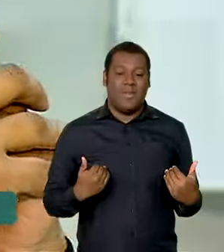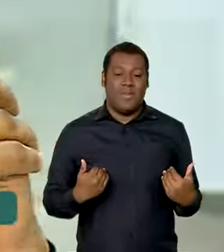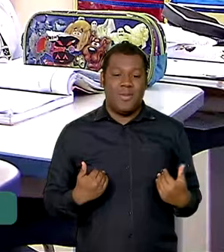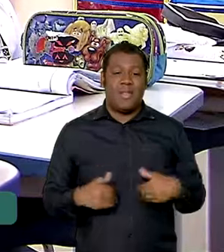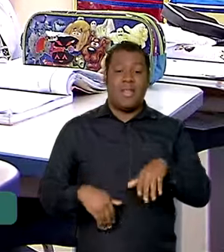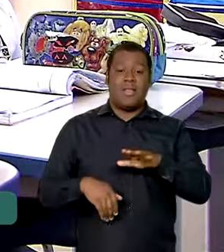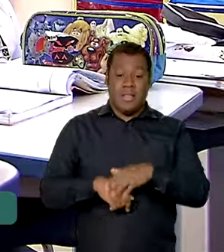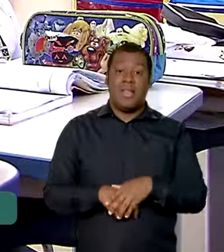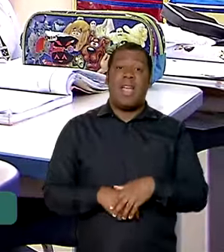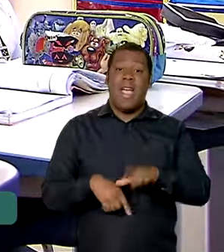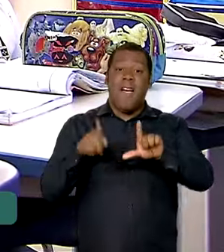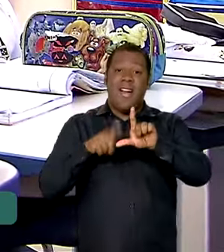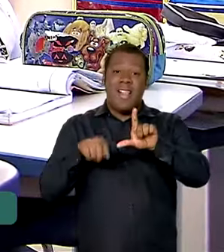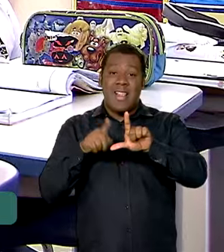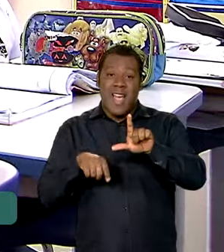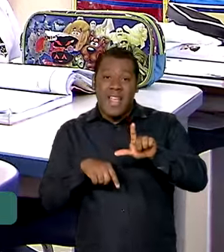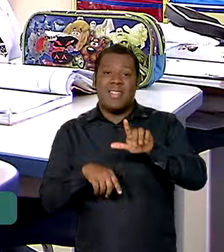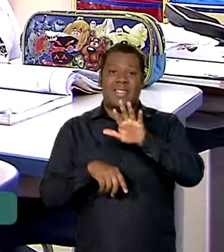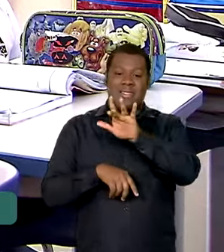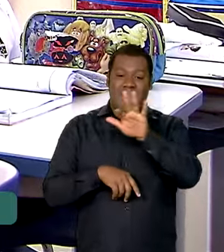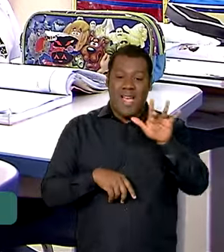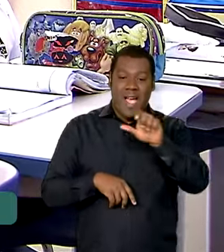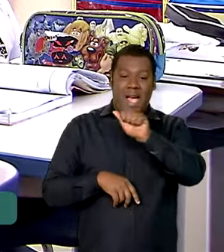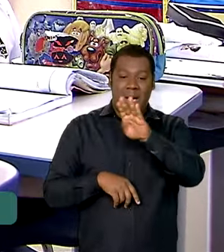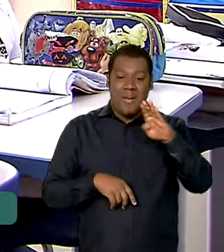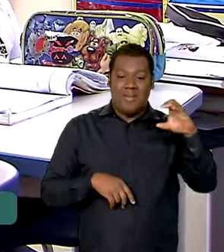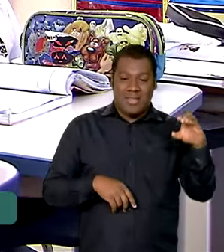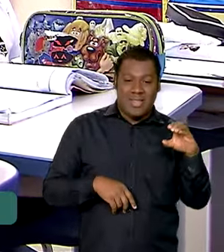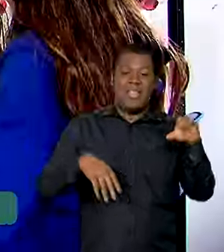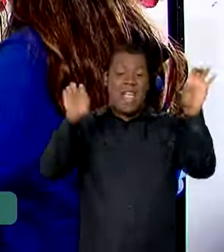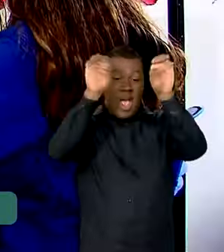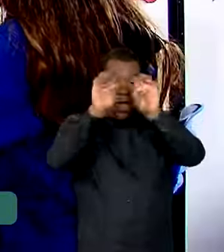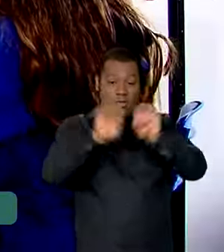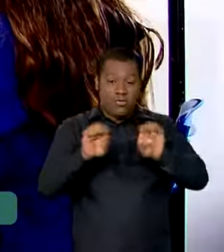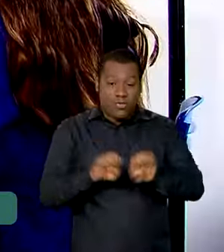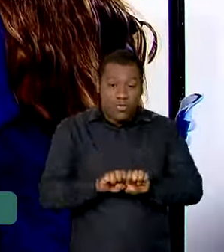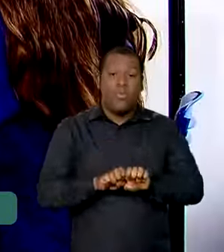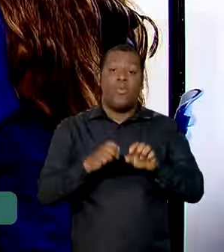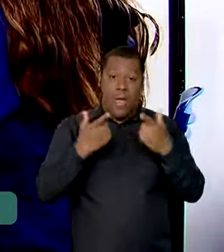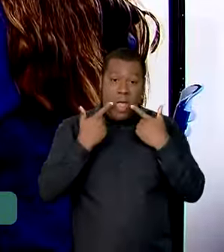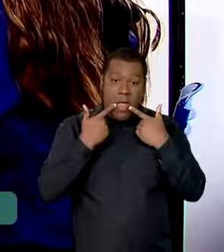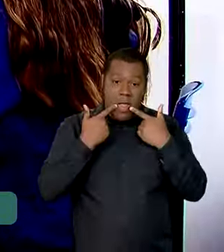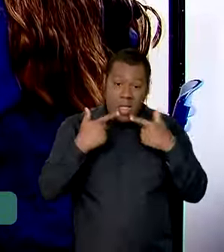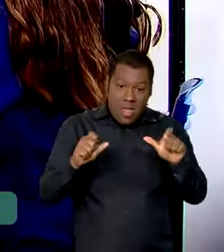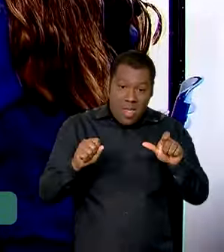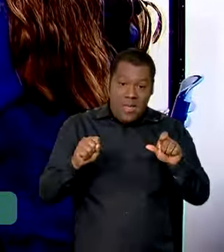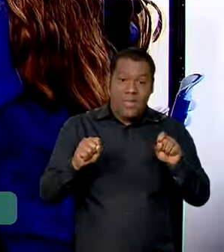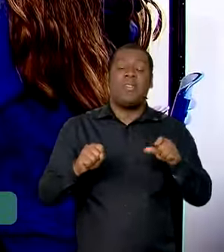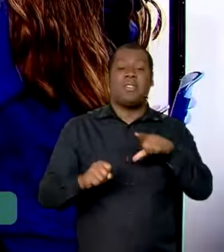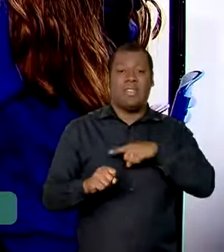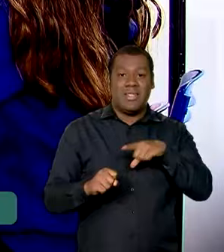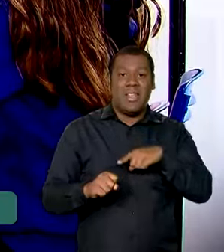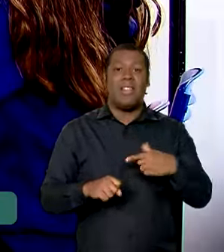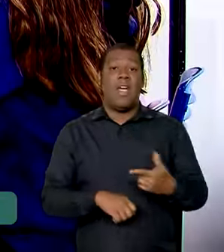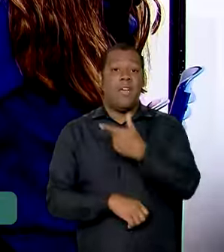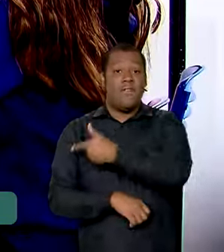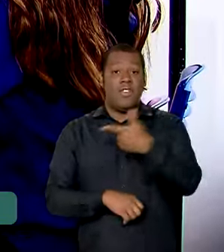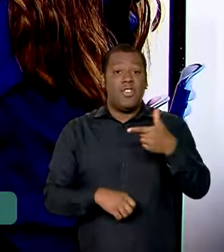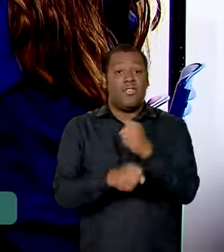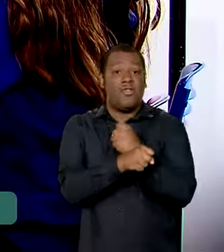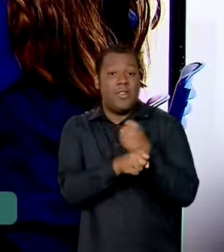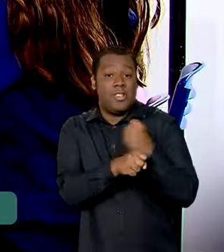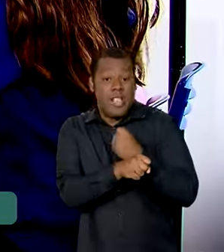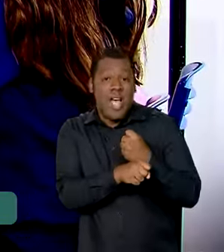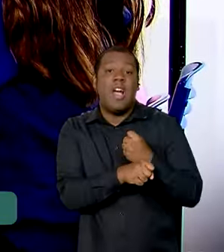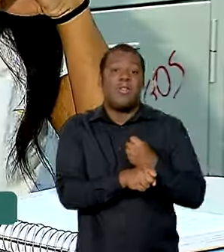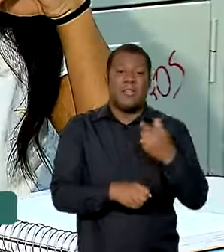alfabeto e uma estrutura linguística e gramatical própria. Há 22 anos, ela vem contribuindo para promover